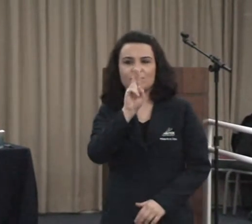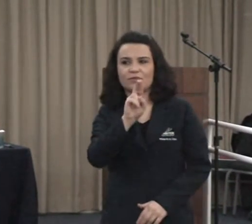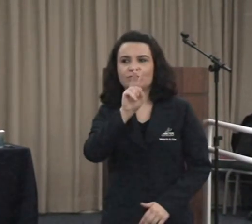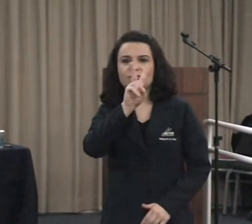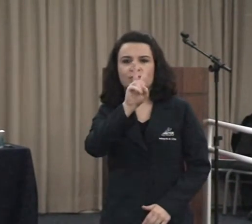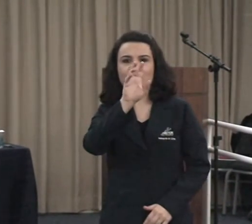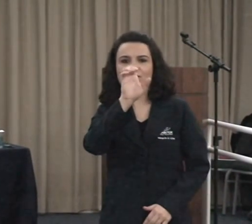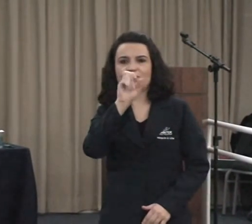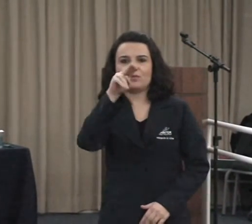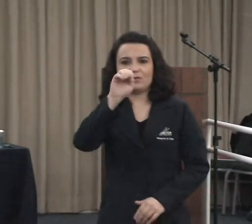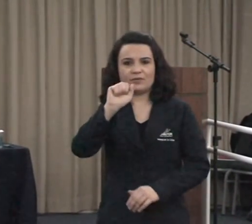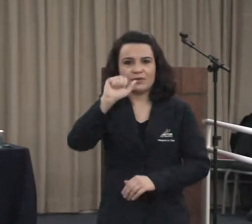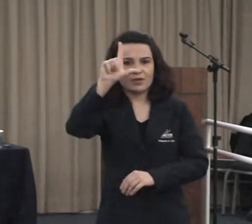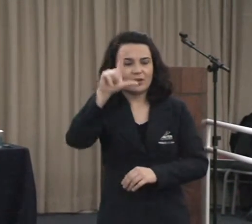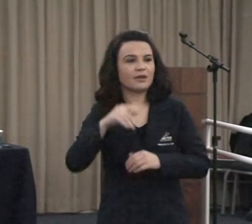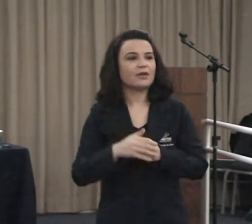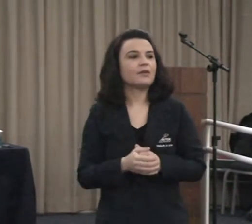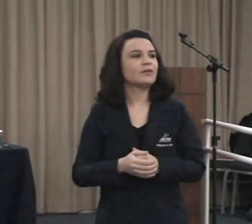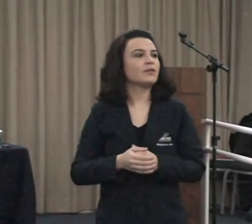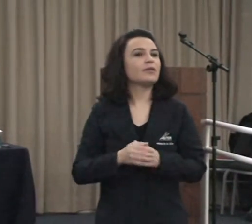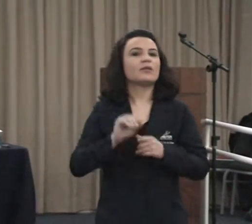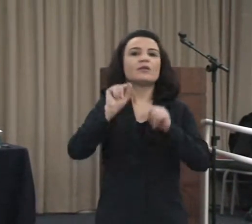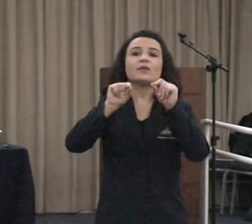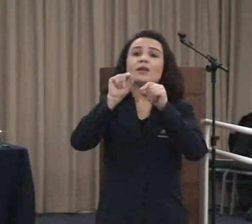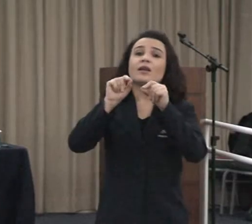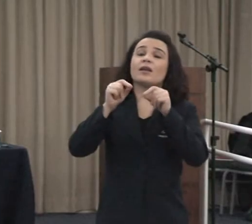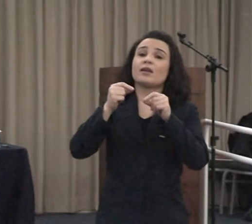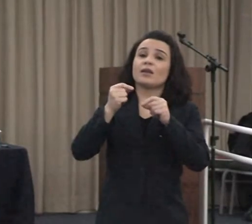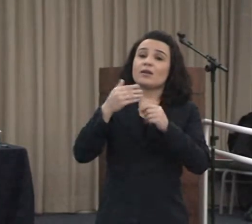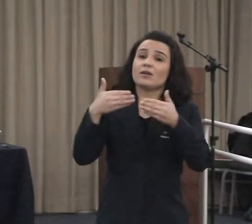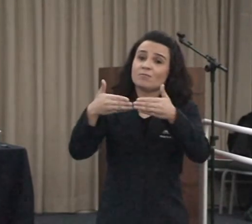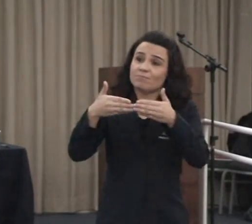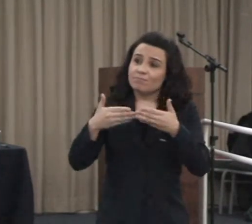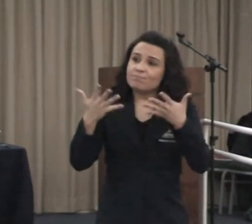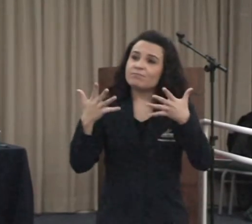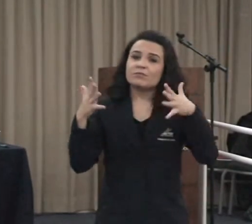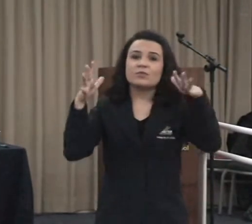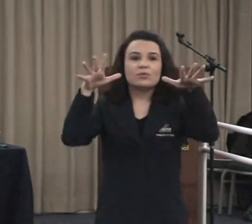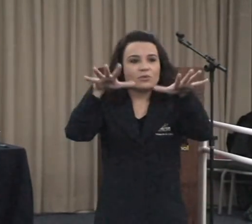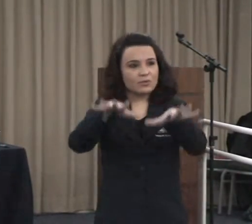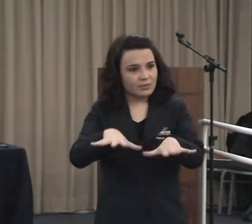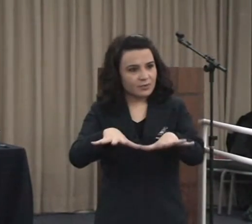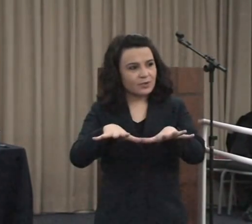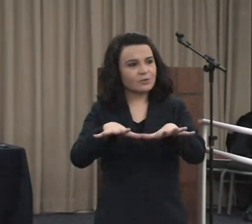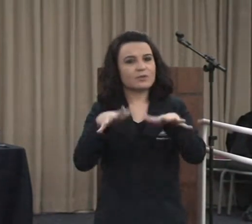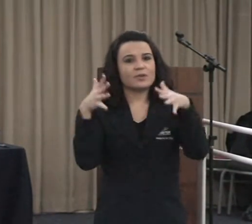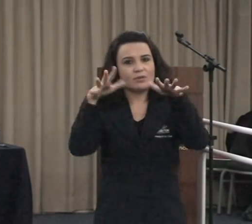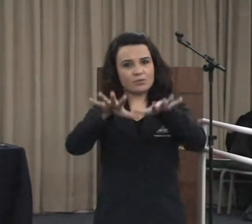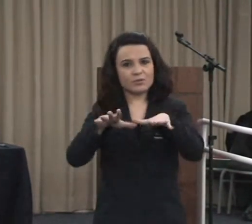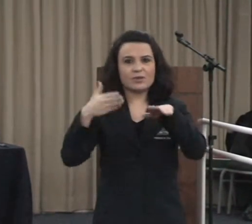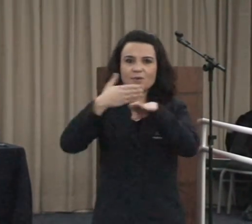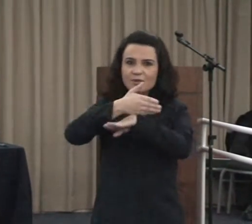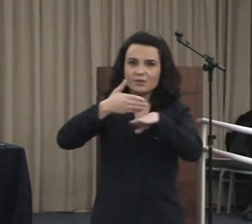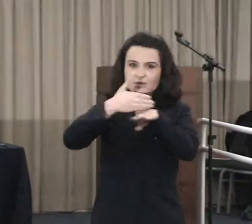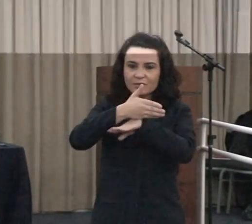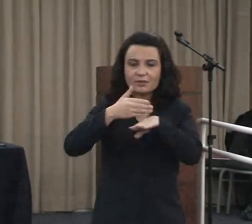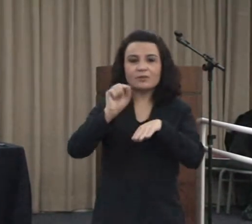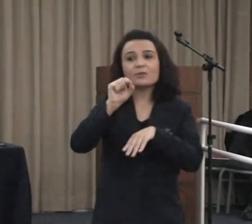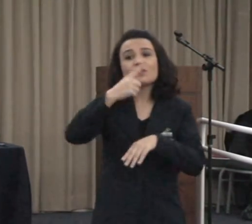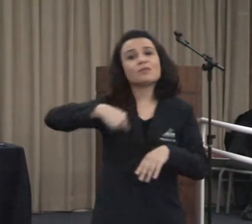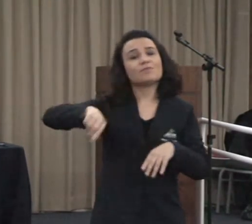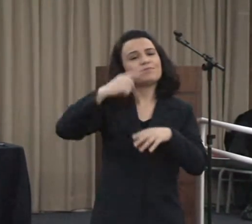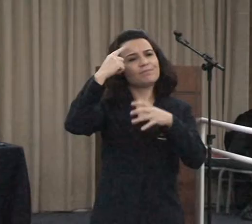com deficiência, como uma instituição inclusiva que somos, não podemos deixar de fazer uma